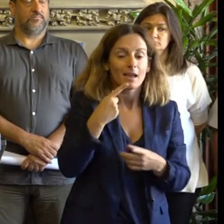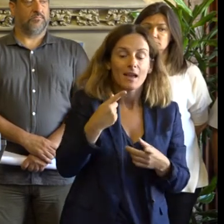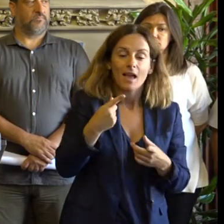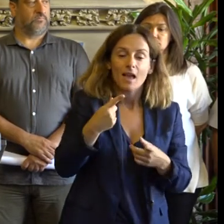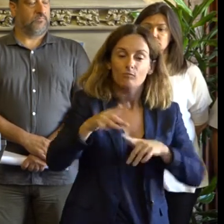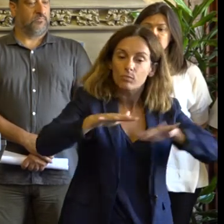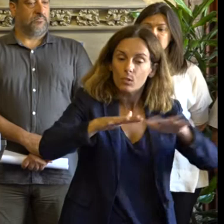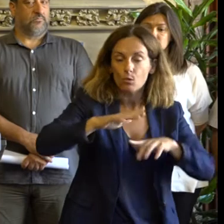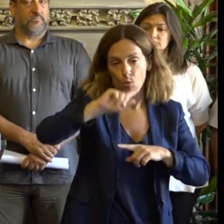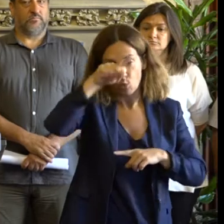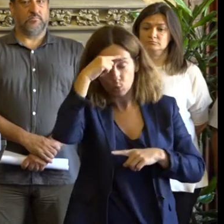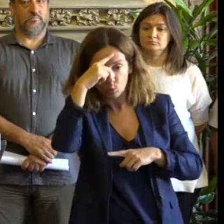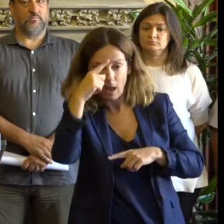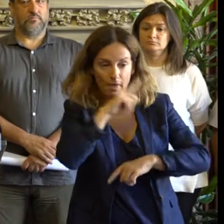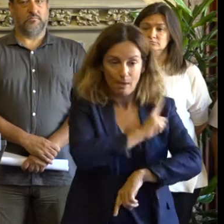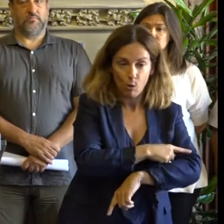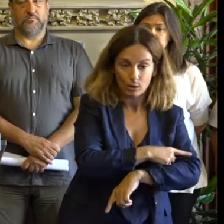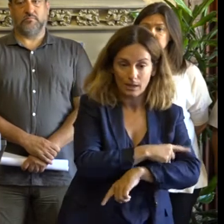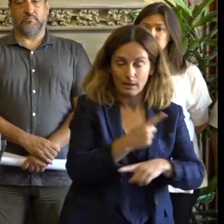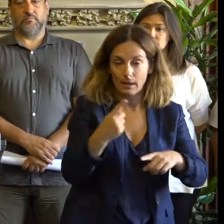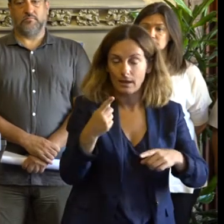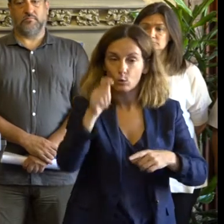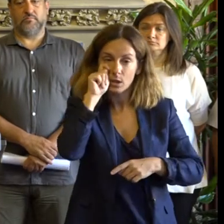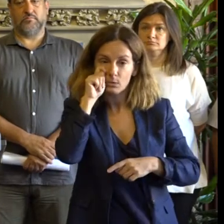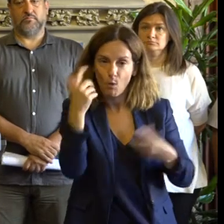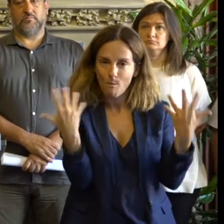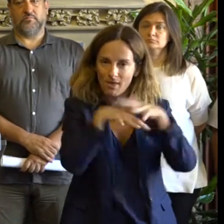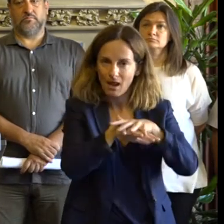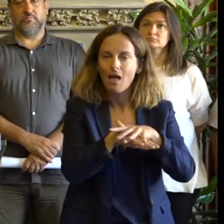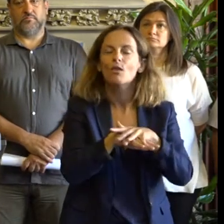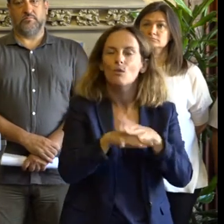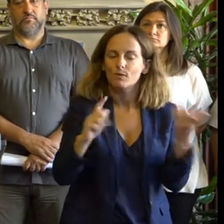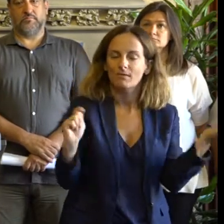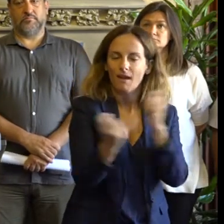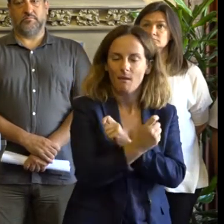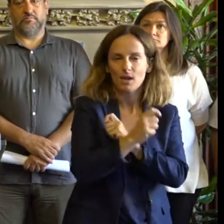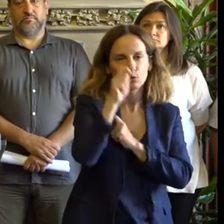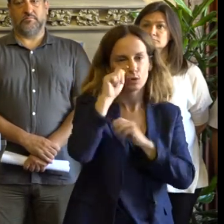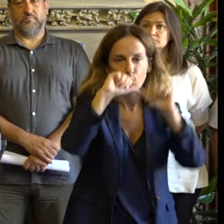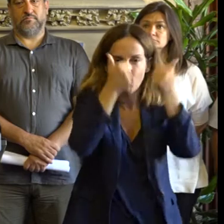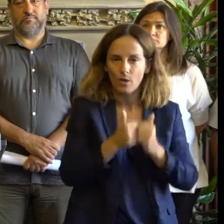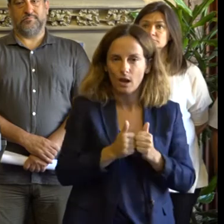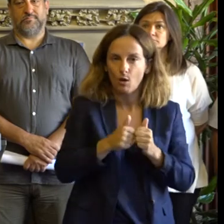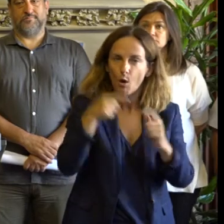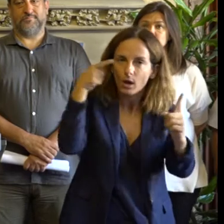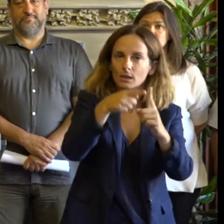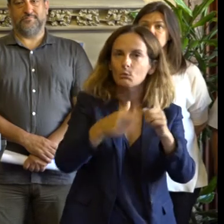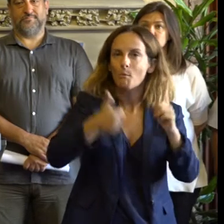a Mallorca, cap a un turisme més respectuós amb el nostre entorn, amb el nostre paisatge i amb el nostre